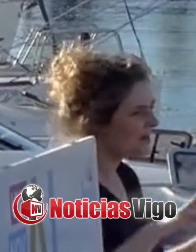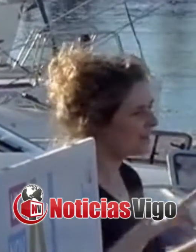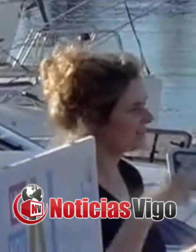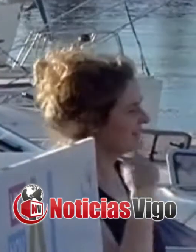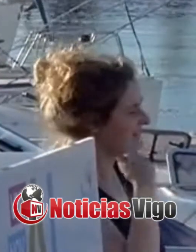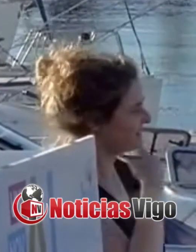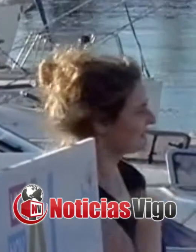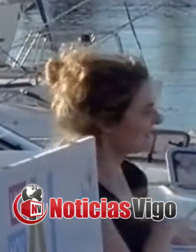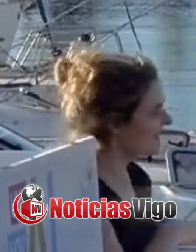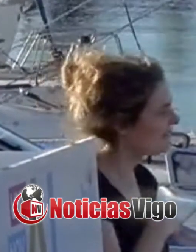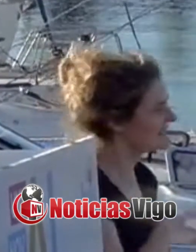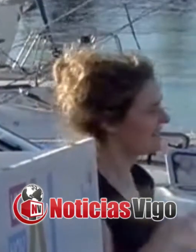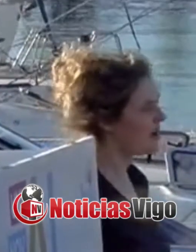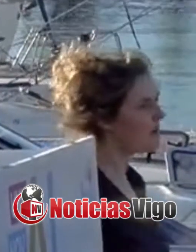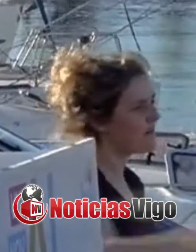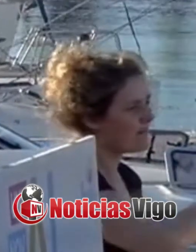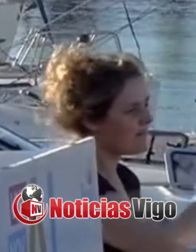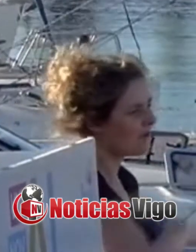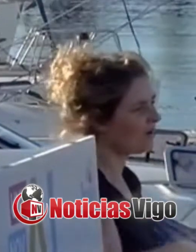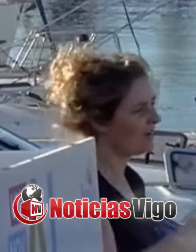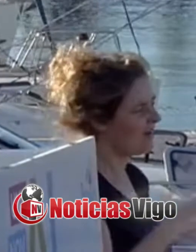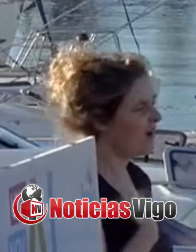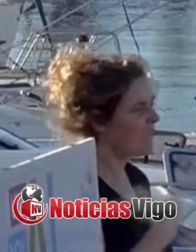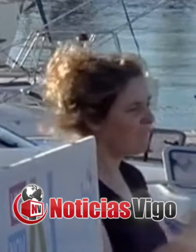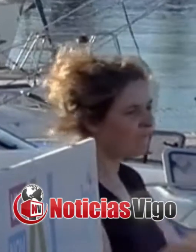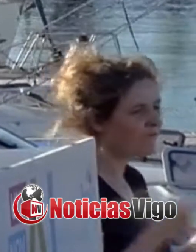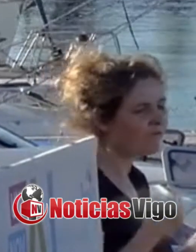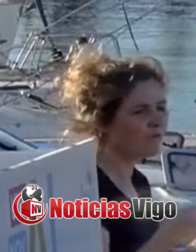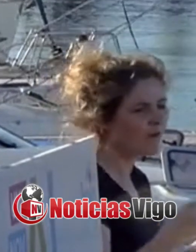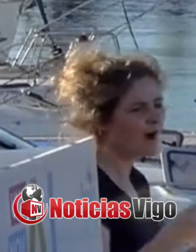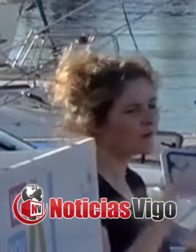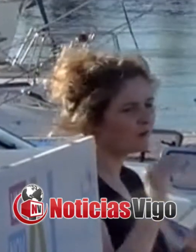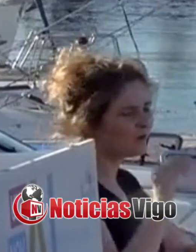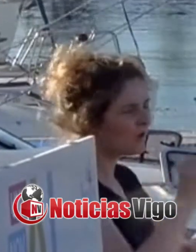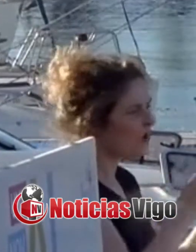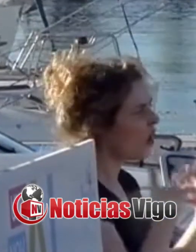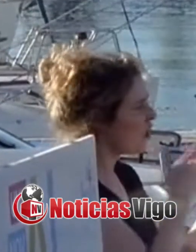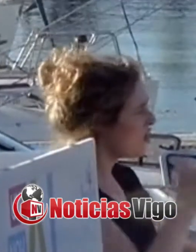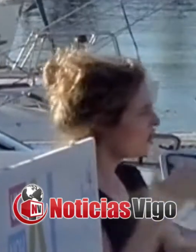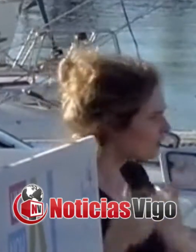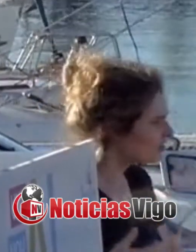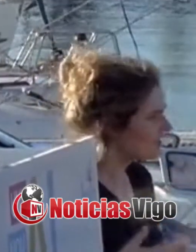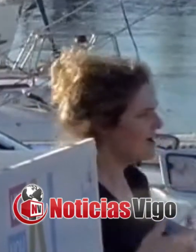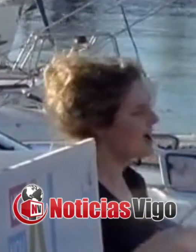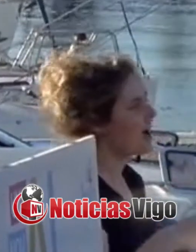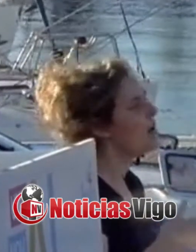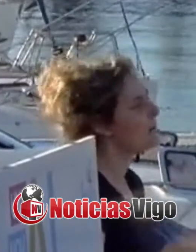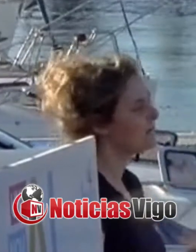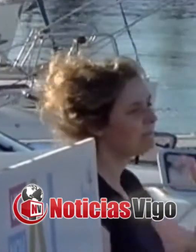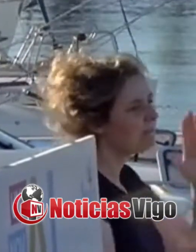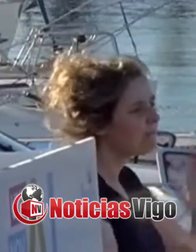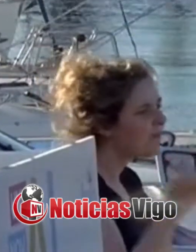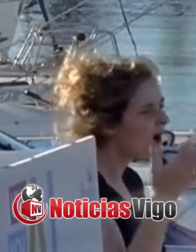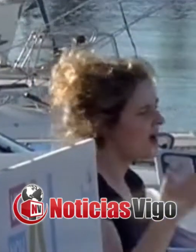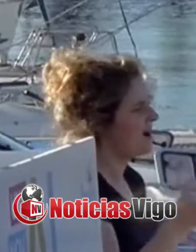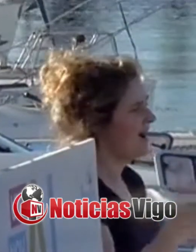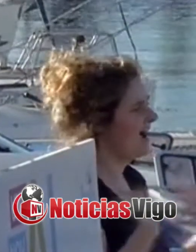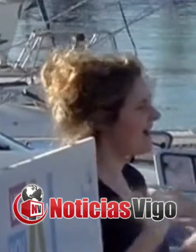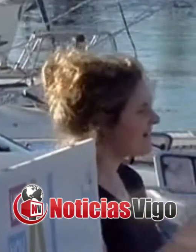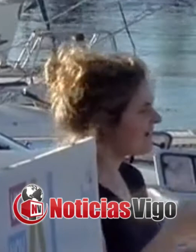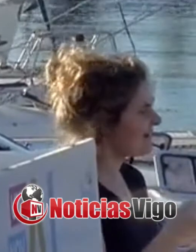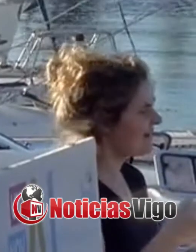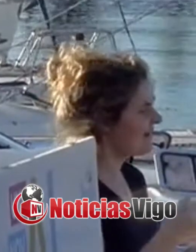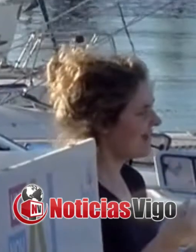séntese aquí, nesta praza, na vosa forza e na vosa loita, e vai chegar esa forza e esa